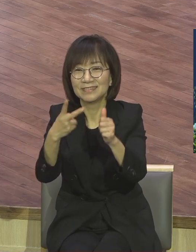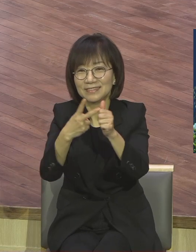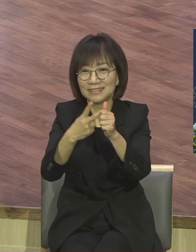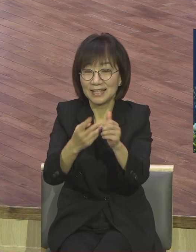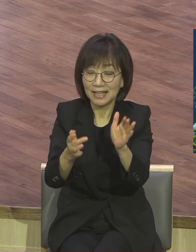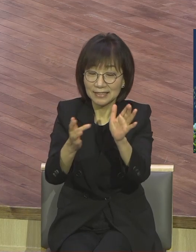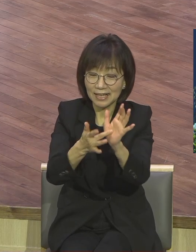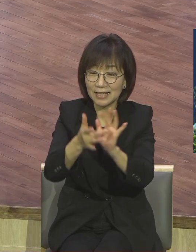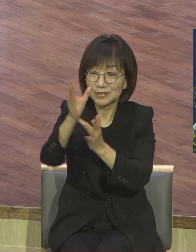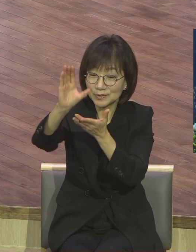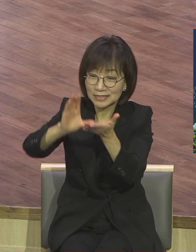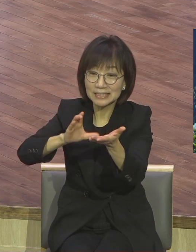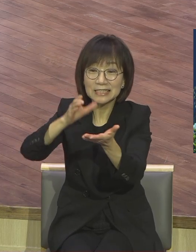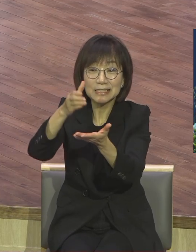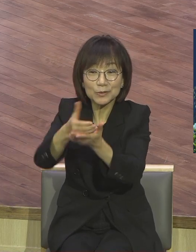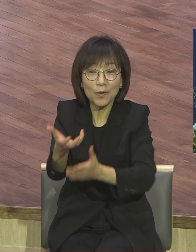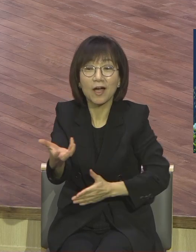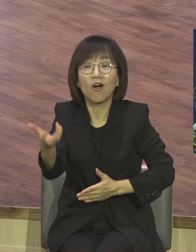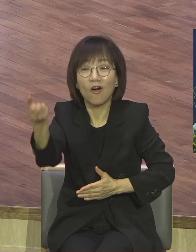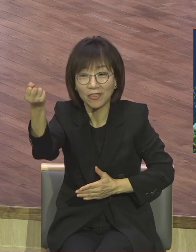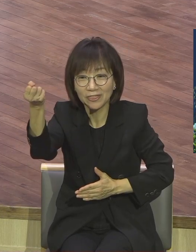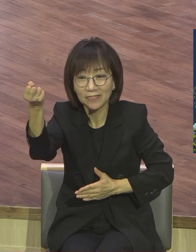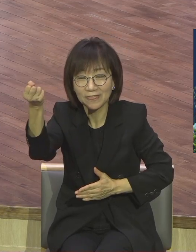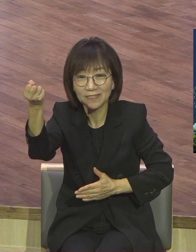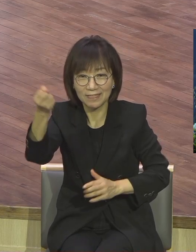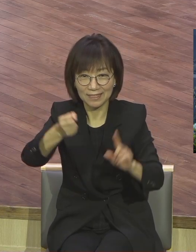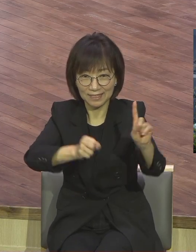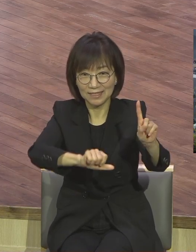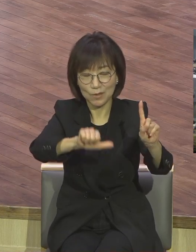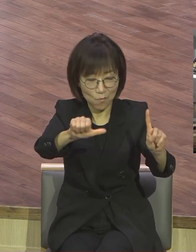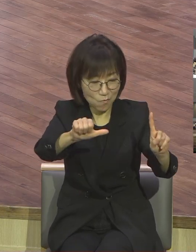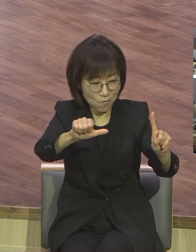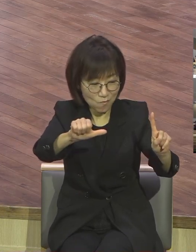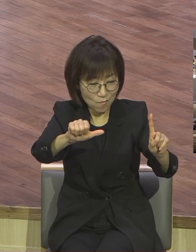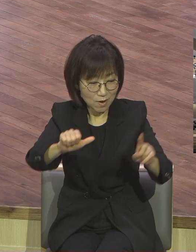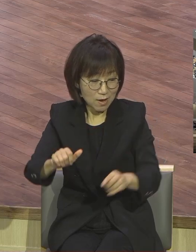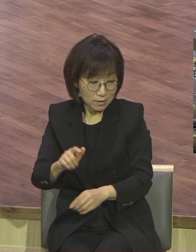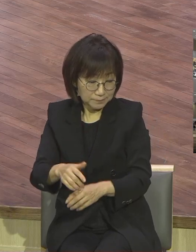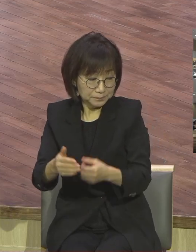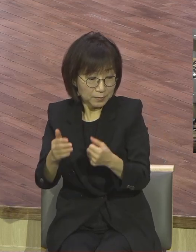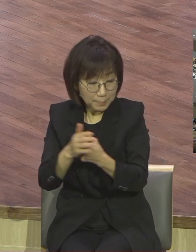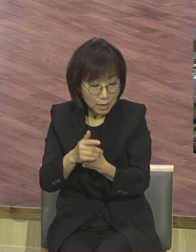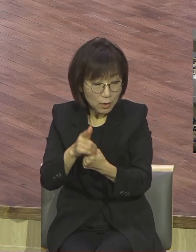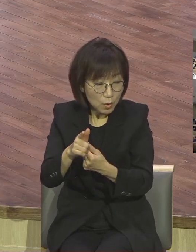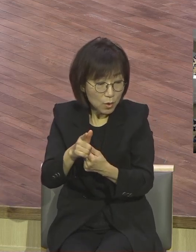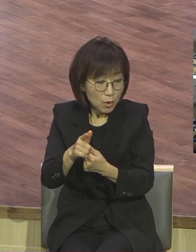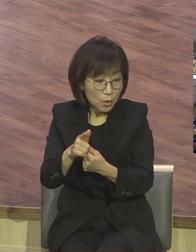예수 그리스도의 것입니다. 5절 봅니다. 그러므로